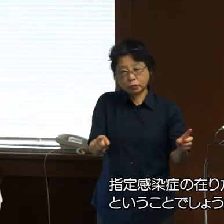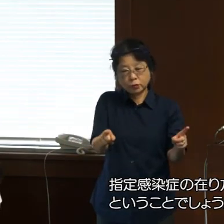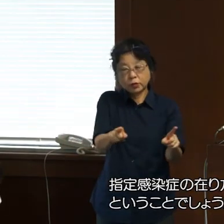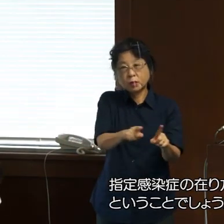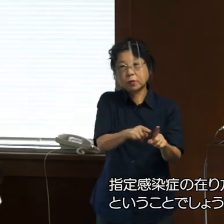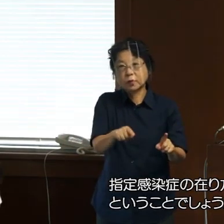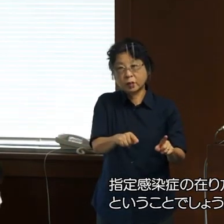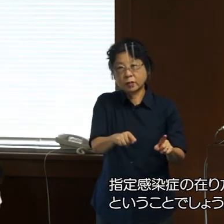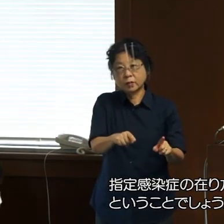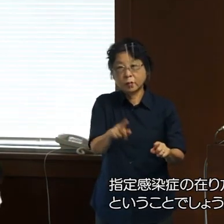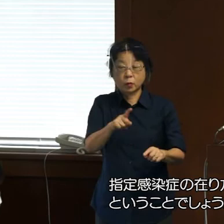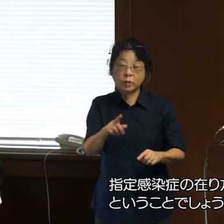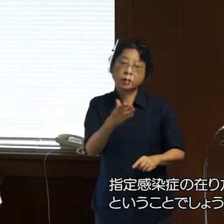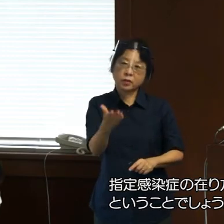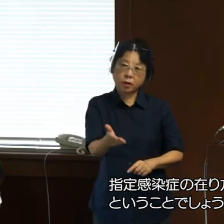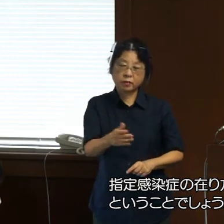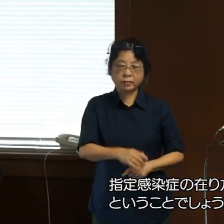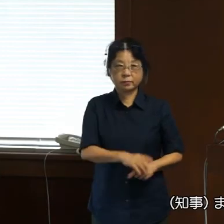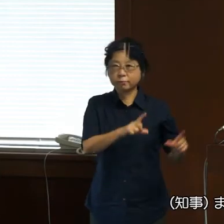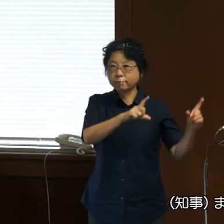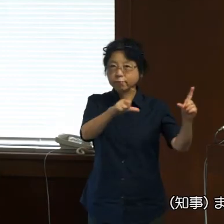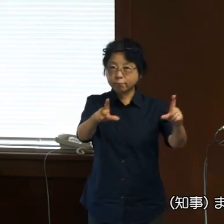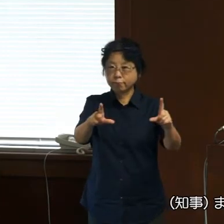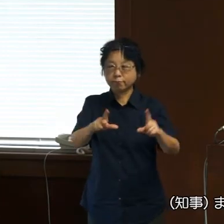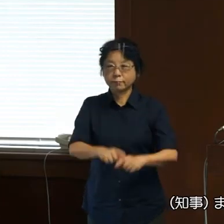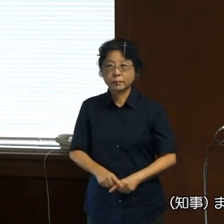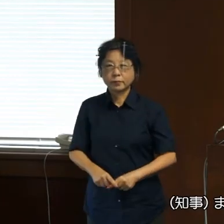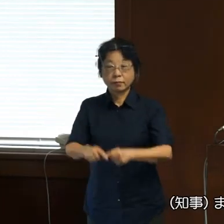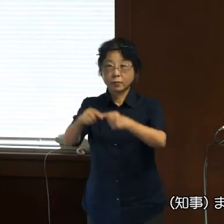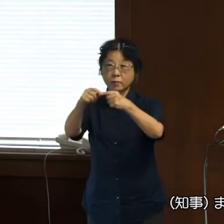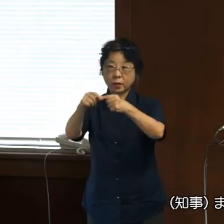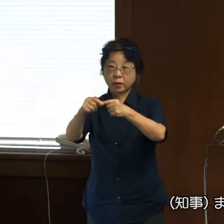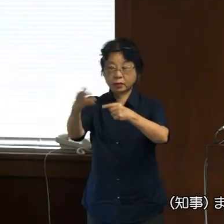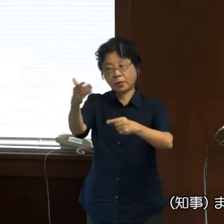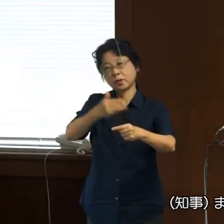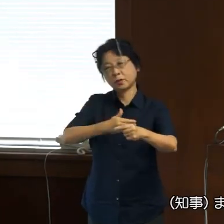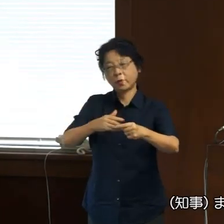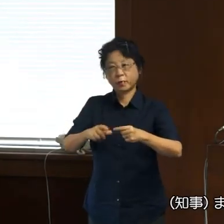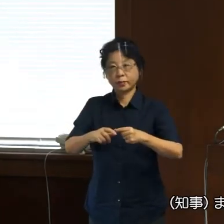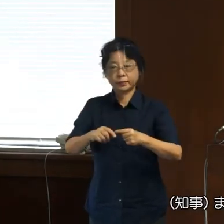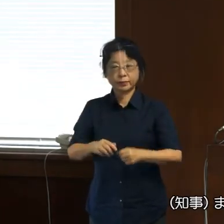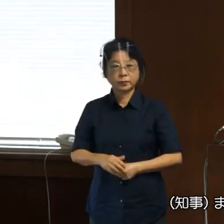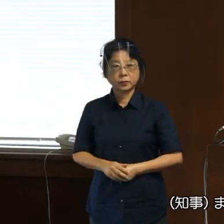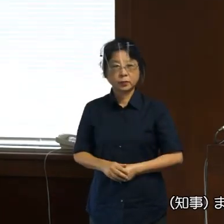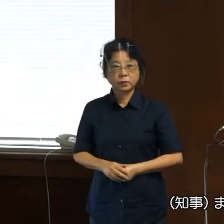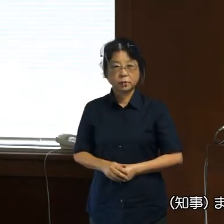われているということでしょうか。お願いします。 まず1点目ですが、